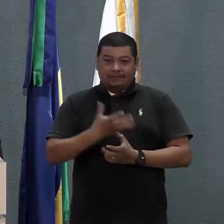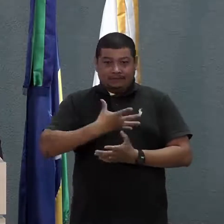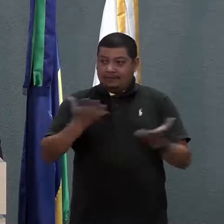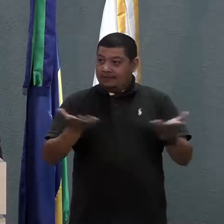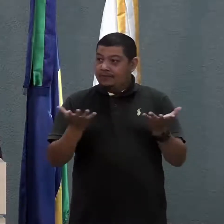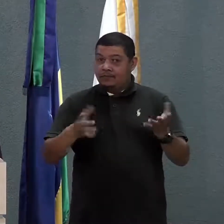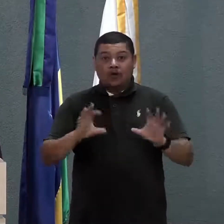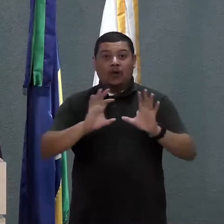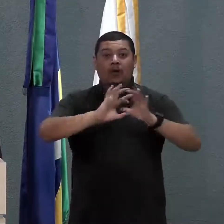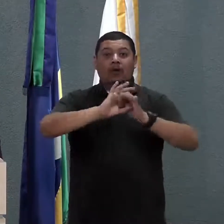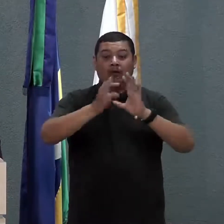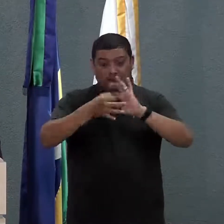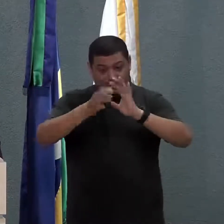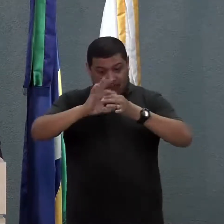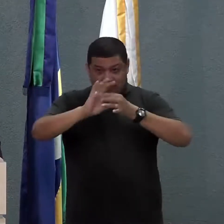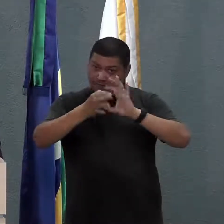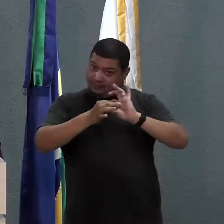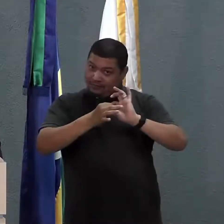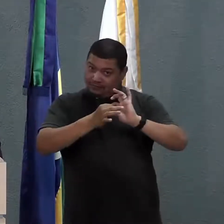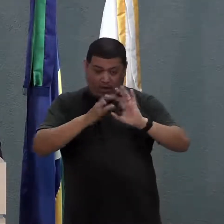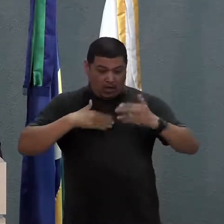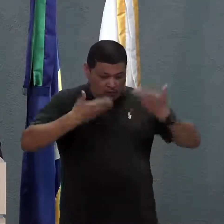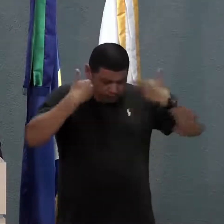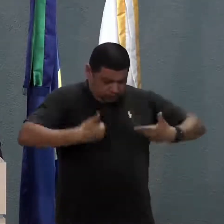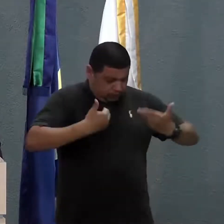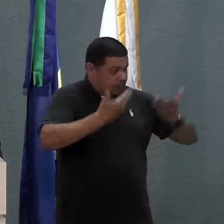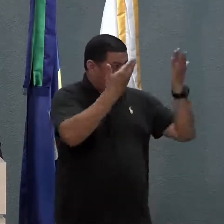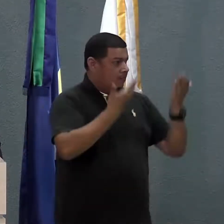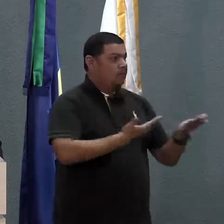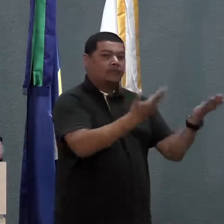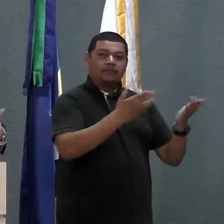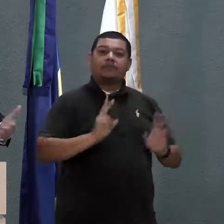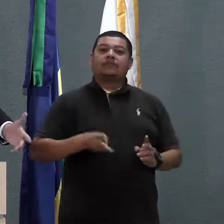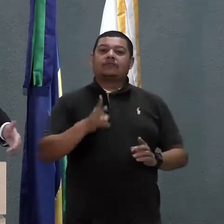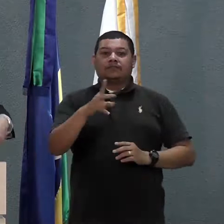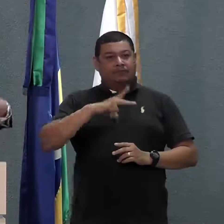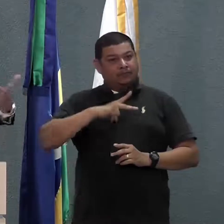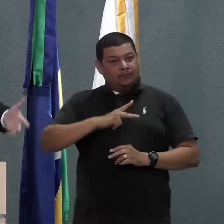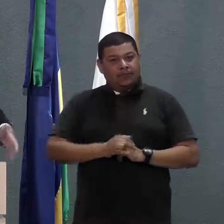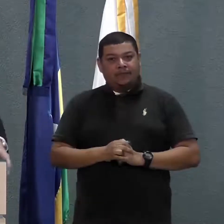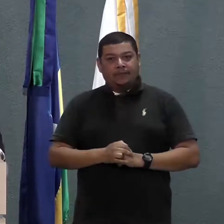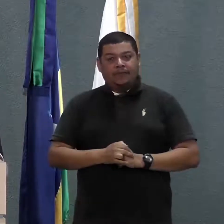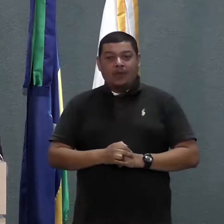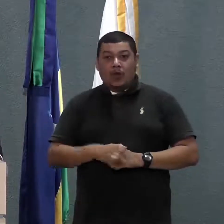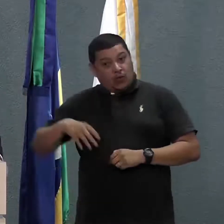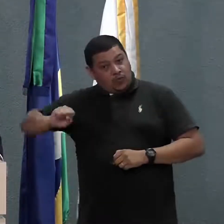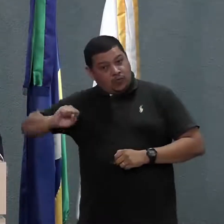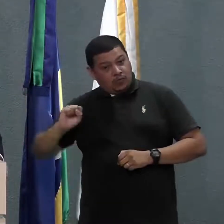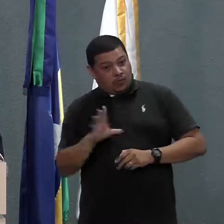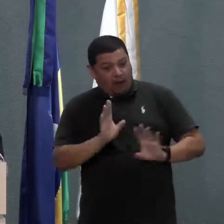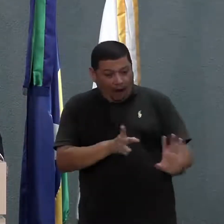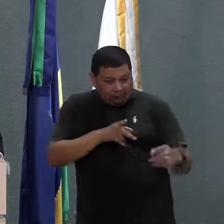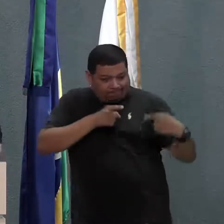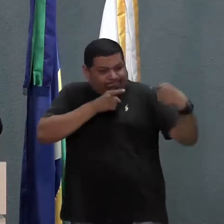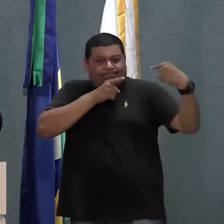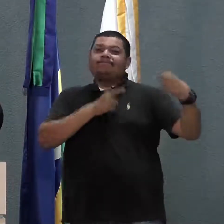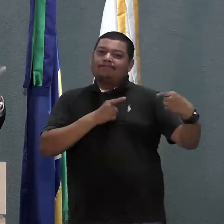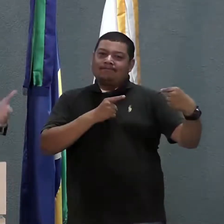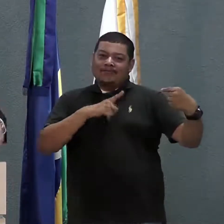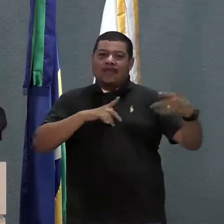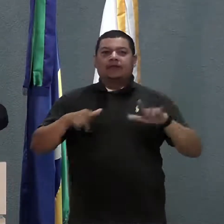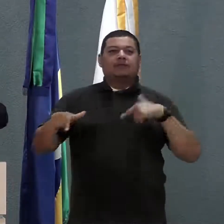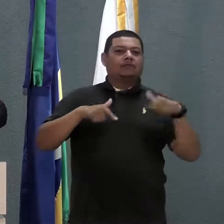nesse contexto, presidente, me colocar à disposição. Teremos agora mais um triênio com novos desafios, um trabalho